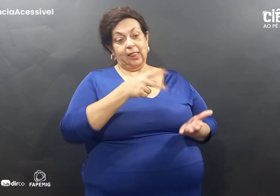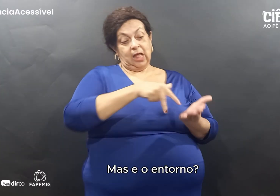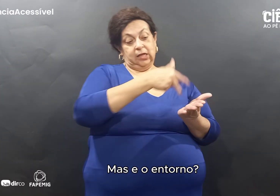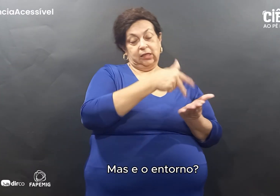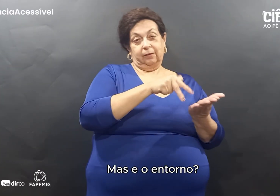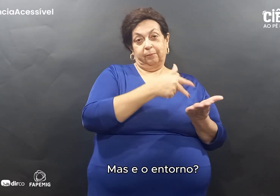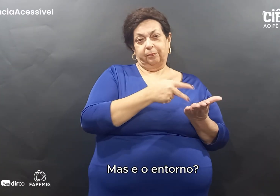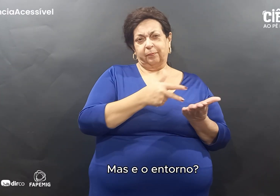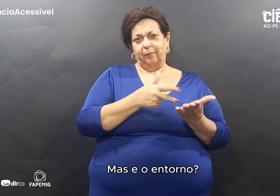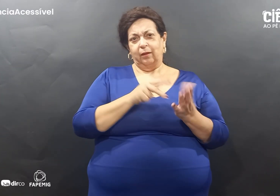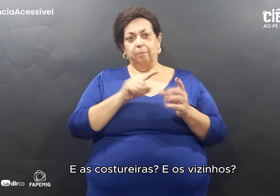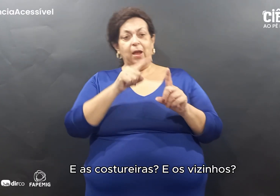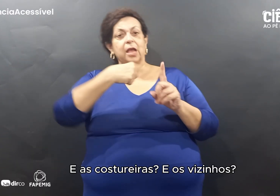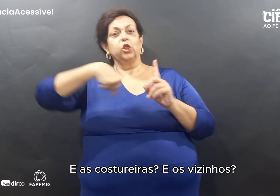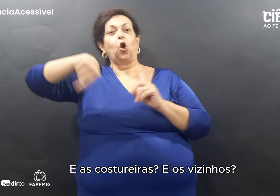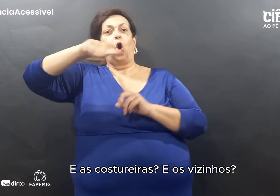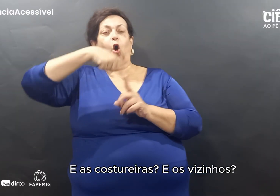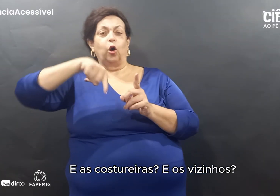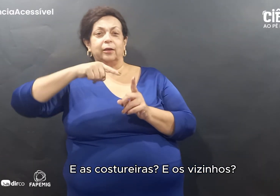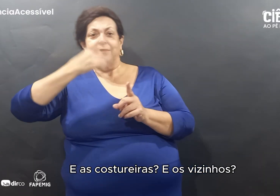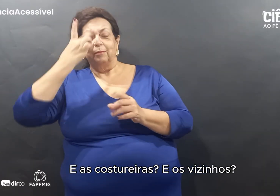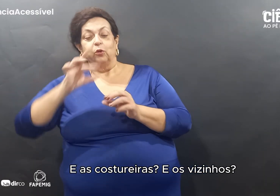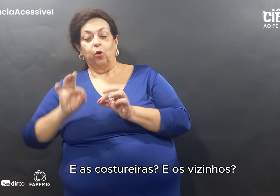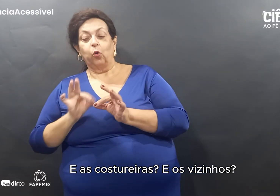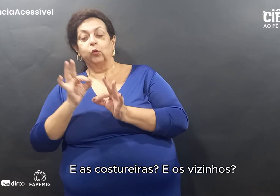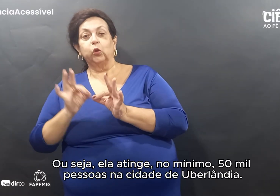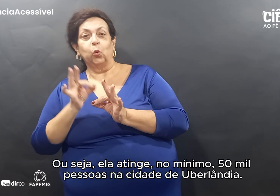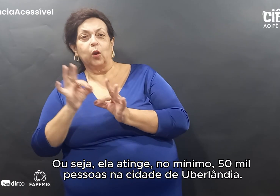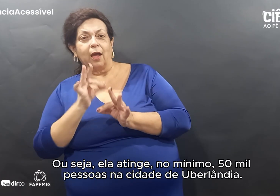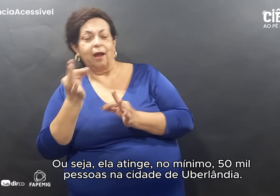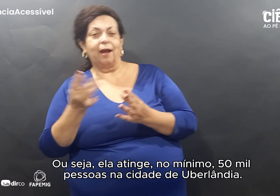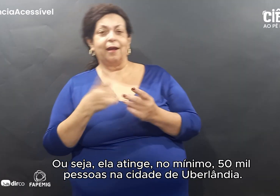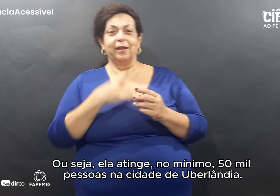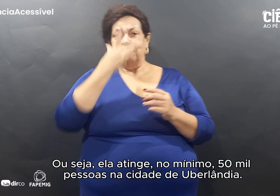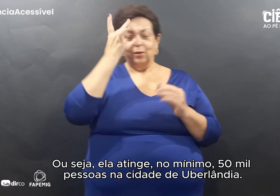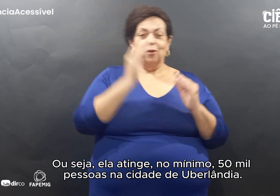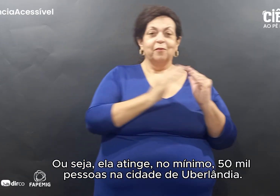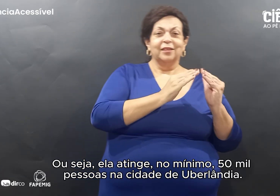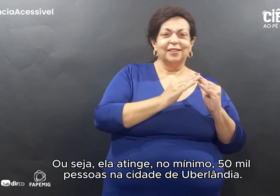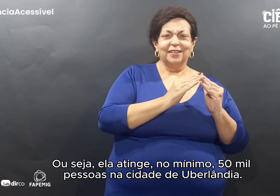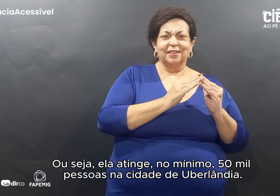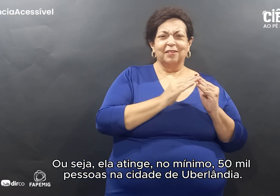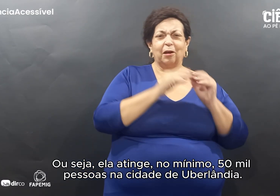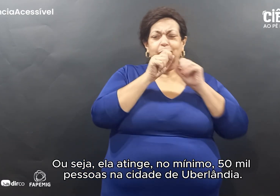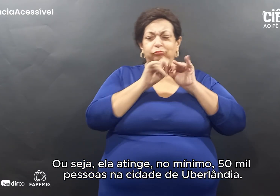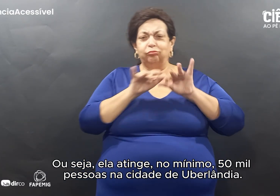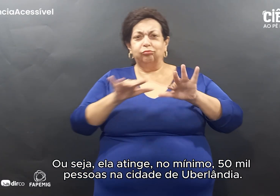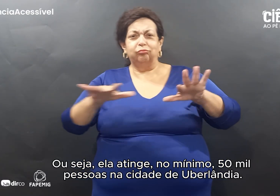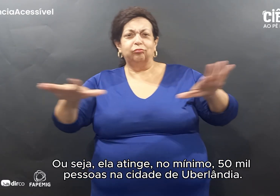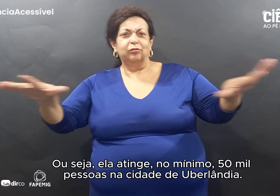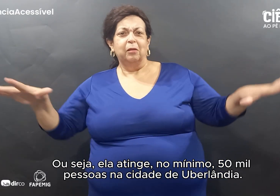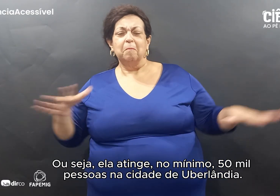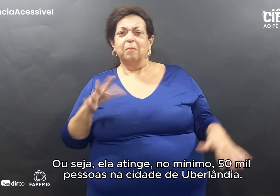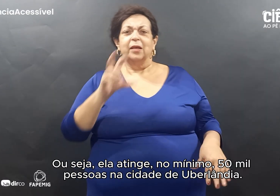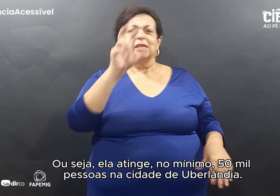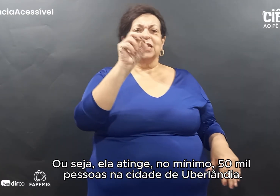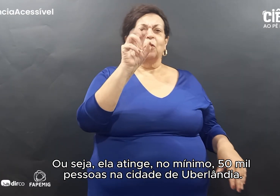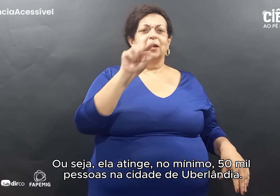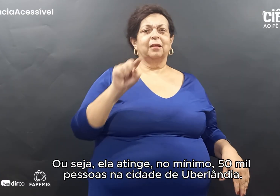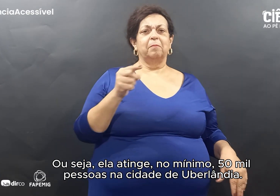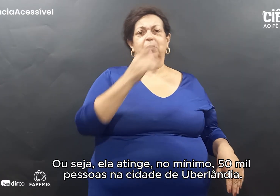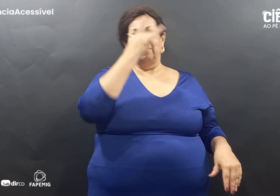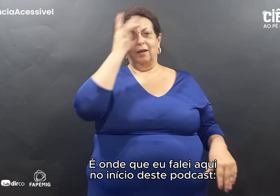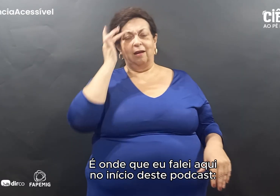dançantes. Mas e o entorno? E as costureiras? E os vizinhos? Ou seja, ela atinge no mínimo 50.000 pessoas na cidade